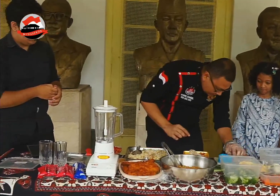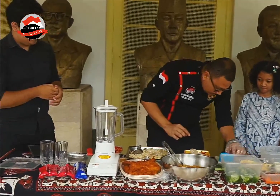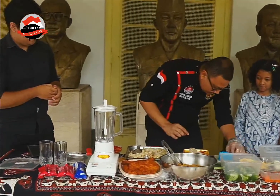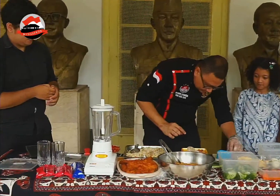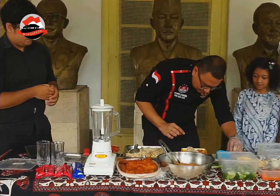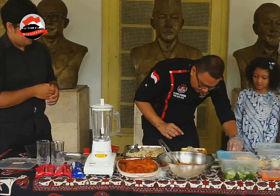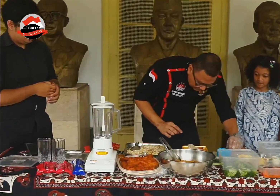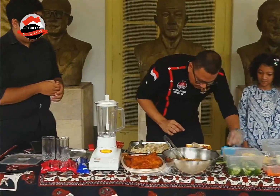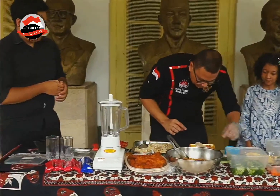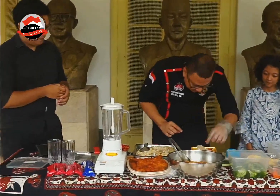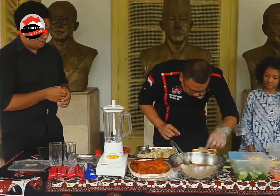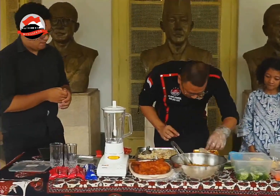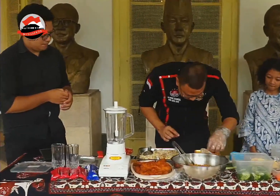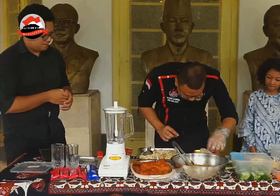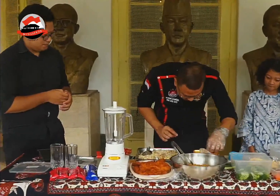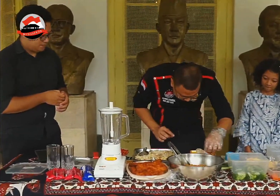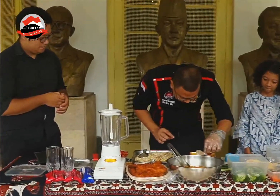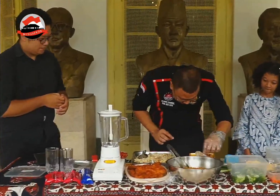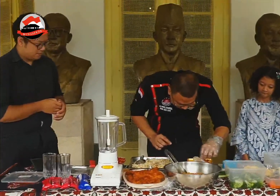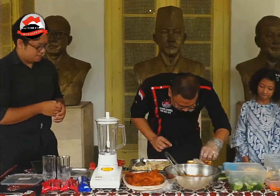Ini mata kita taruhin.